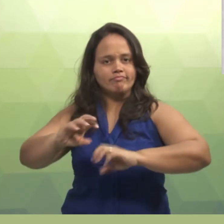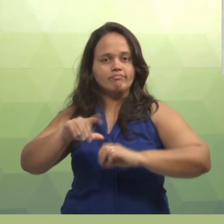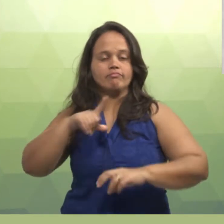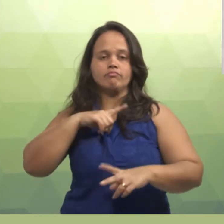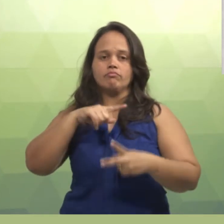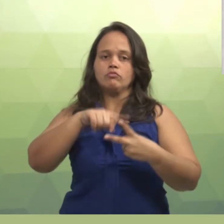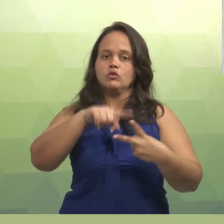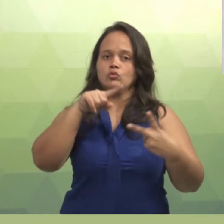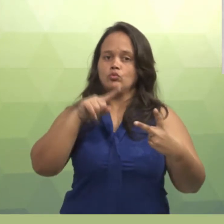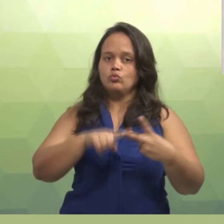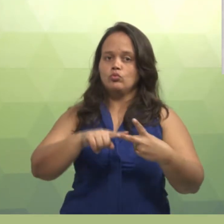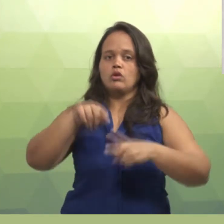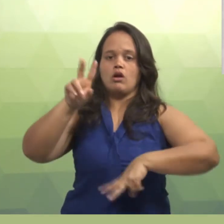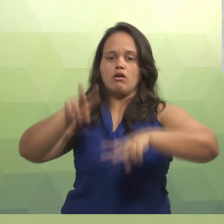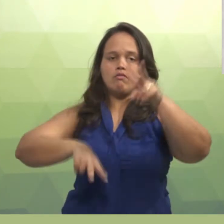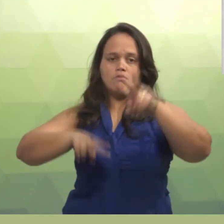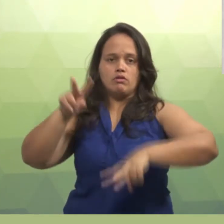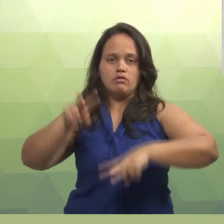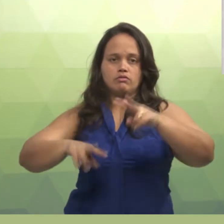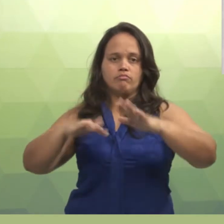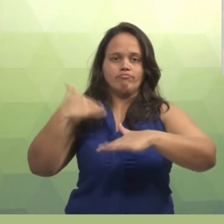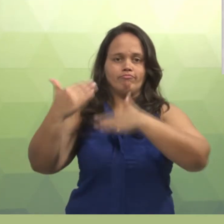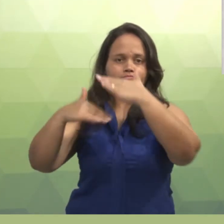de desempenho especial.